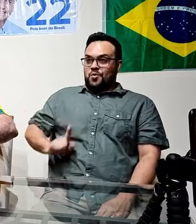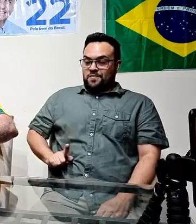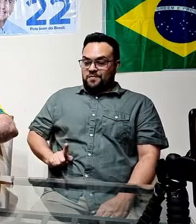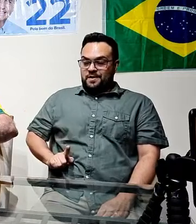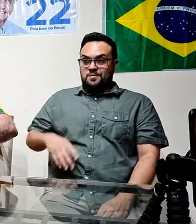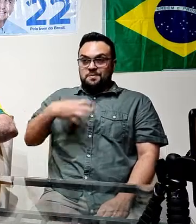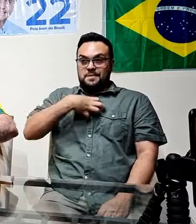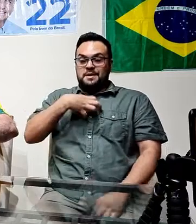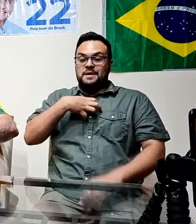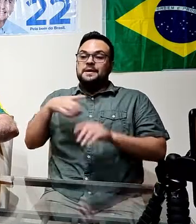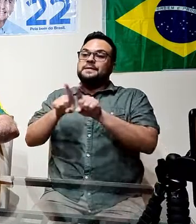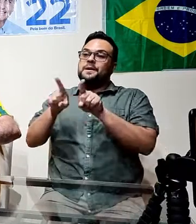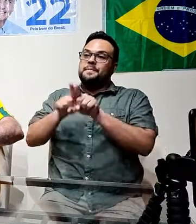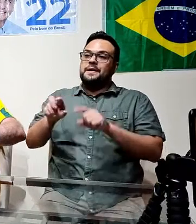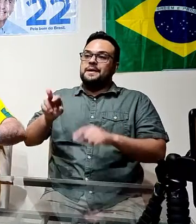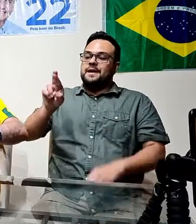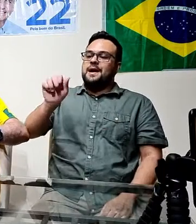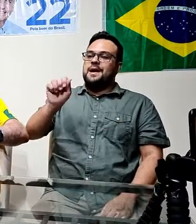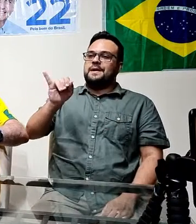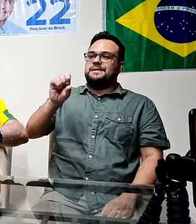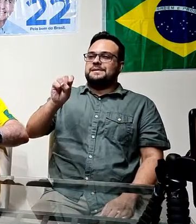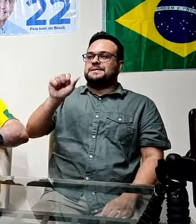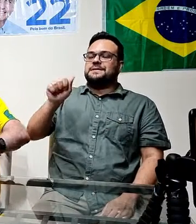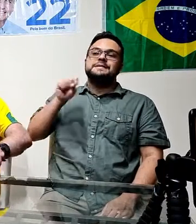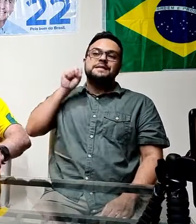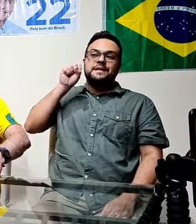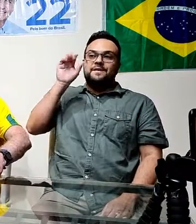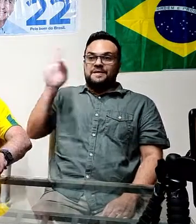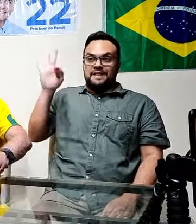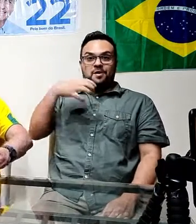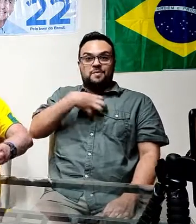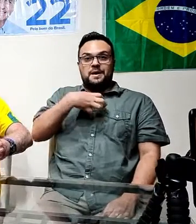Bahia, e a doutora Raíssa, ao Senado Federal, pela Bahia.